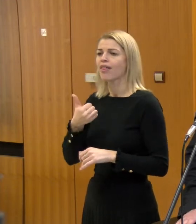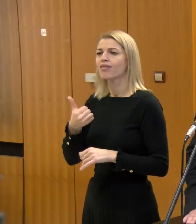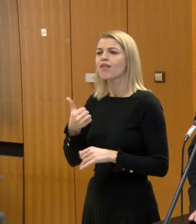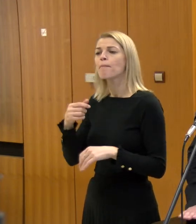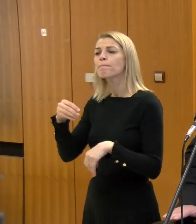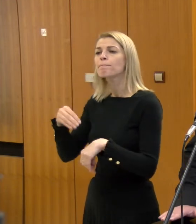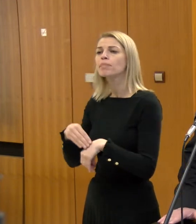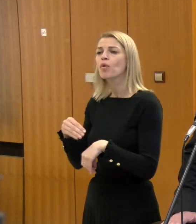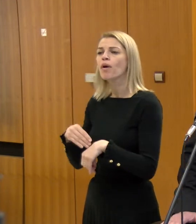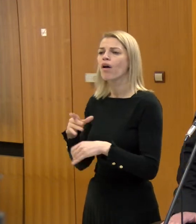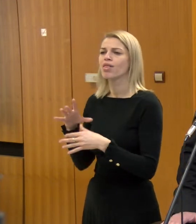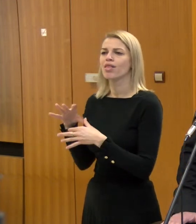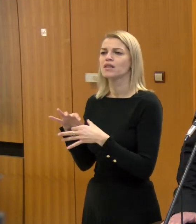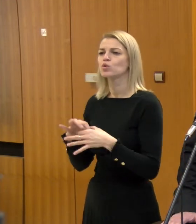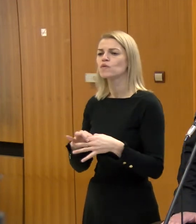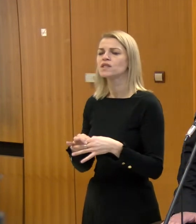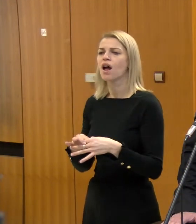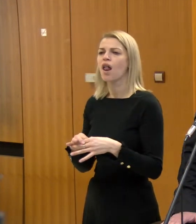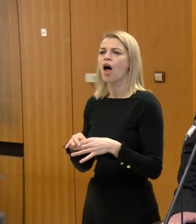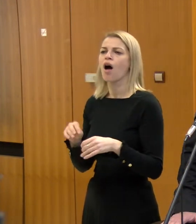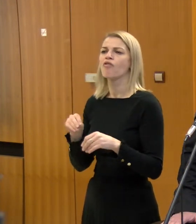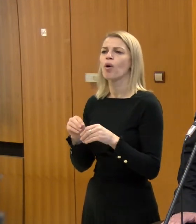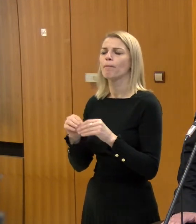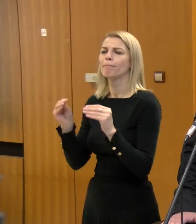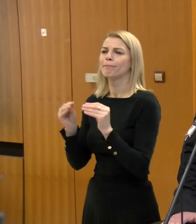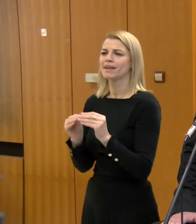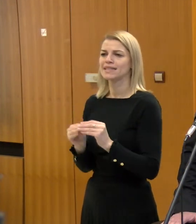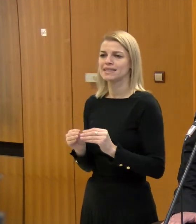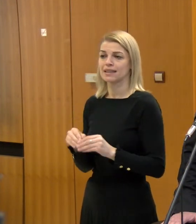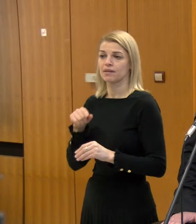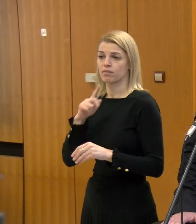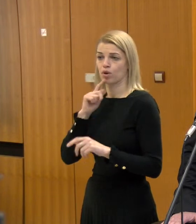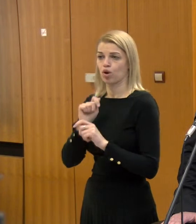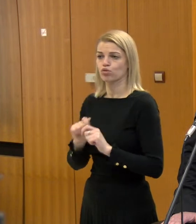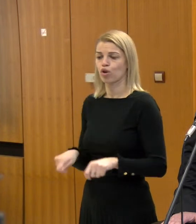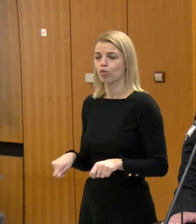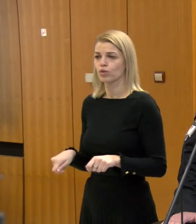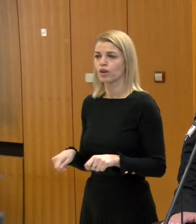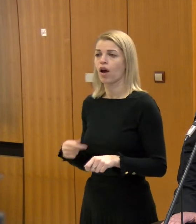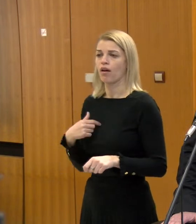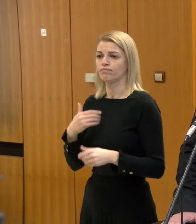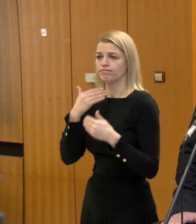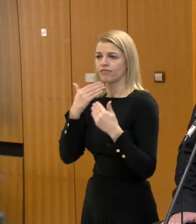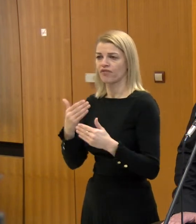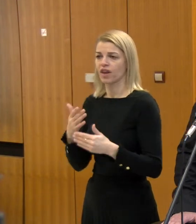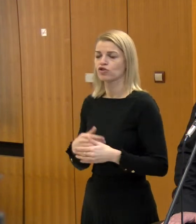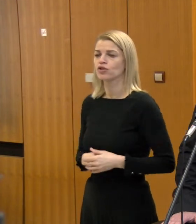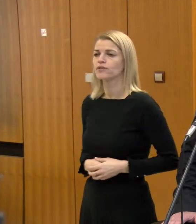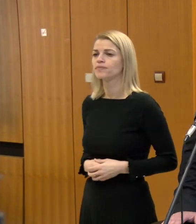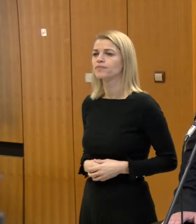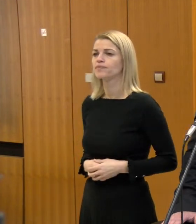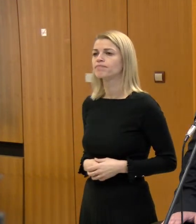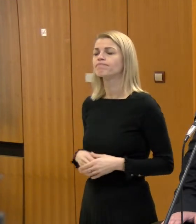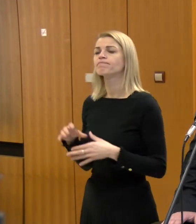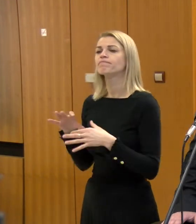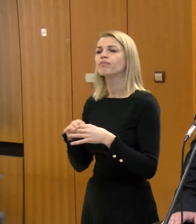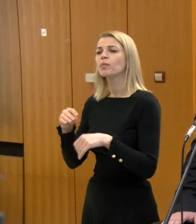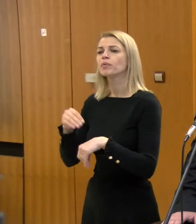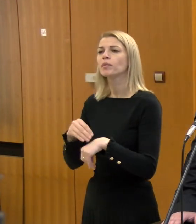netýkala ničoho, čo by bol, sa týkalo princípu tohto rozhodnutia, za ktorý som veľmi vďačný.